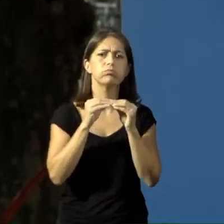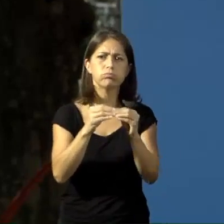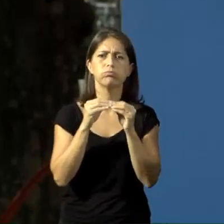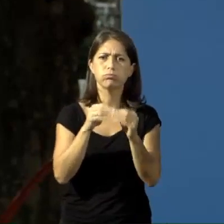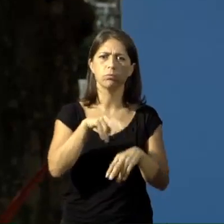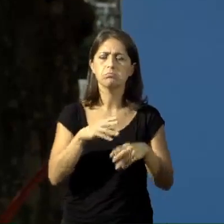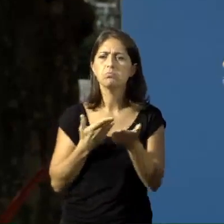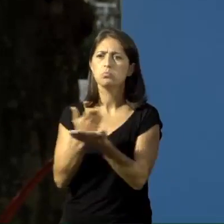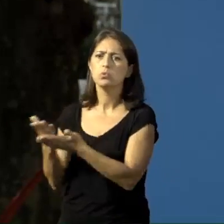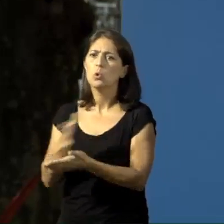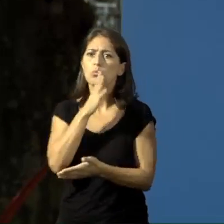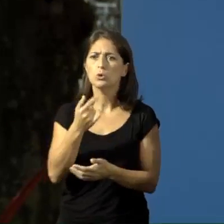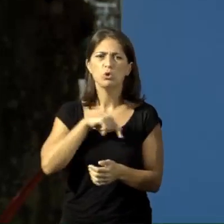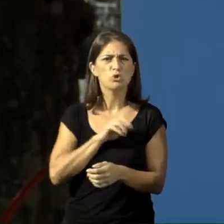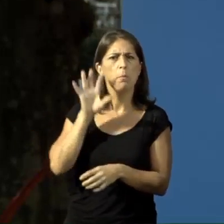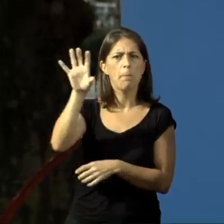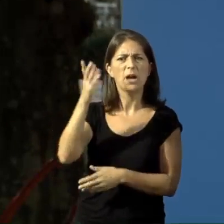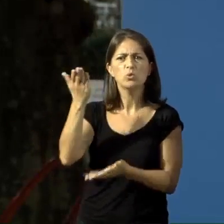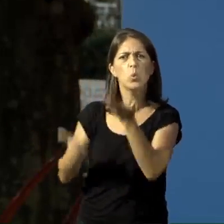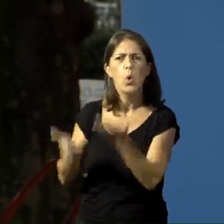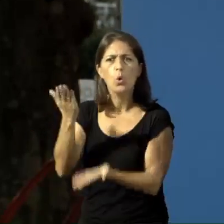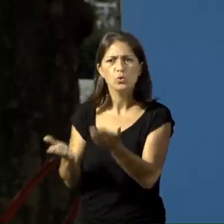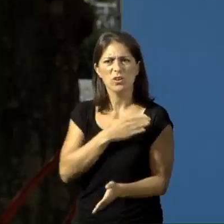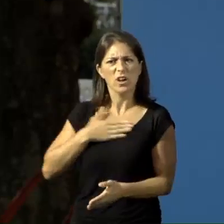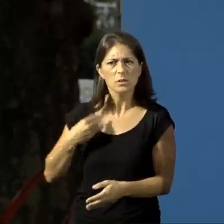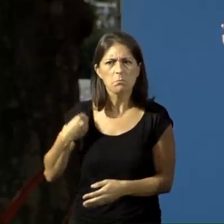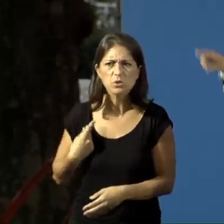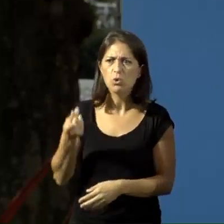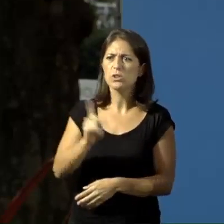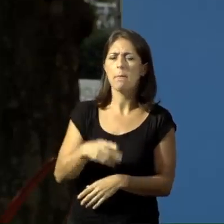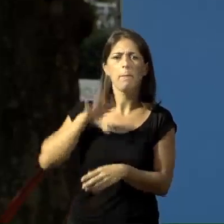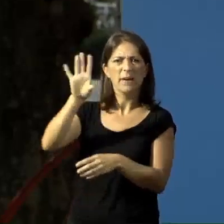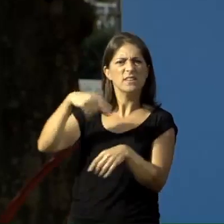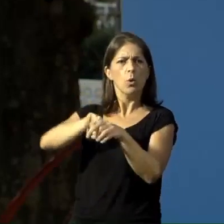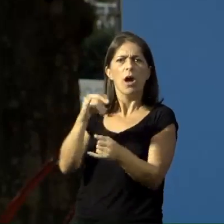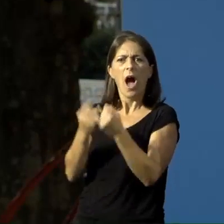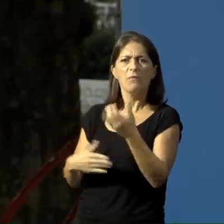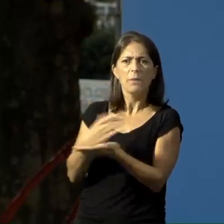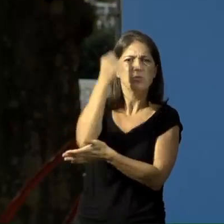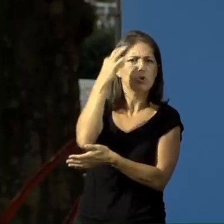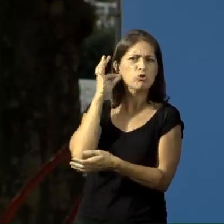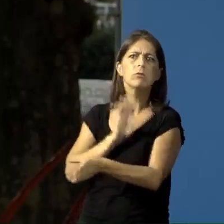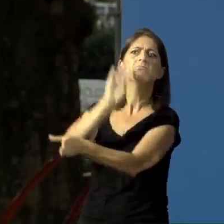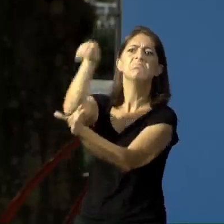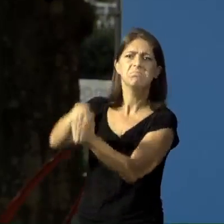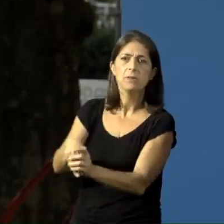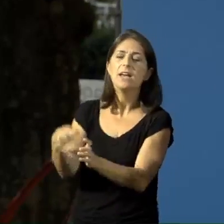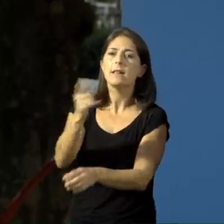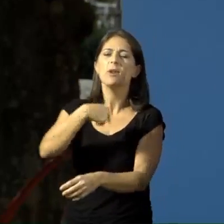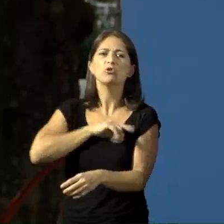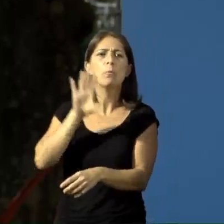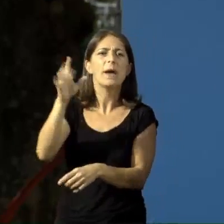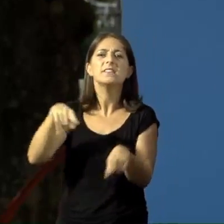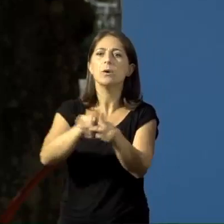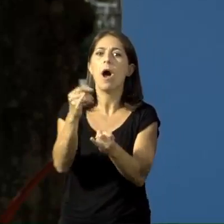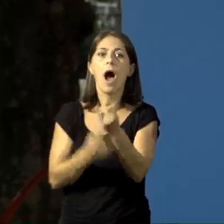todos nós, porque queremos un país xusto, porque queremos un país que nos inclúa a todas e a todos, porque queremos un país